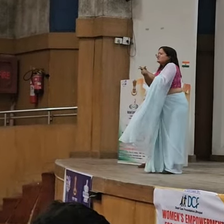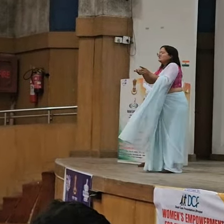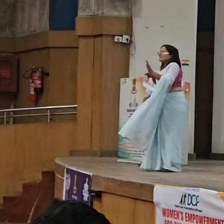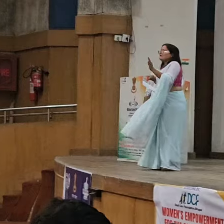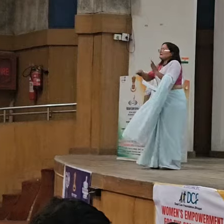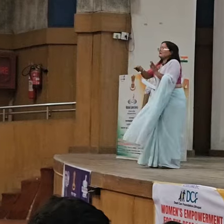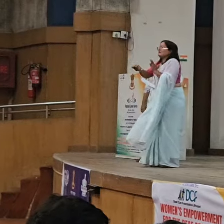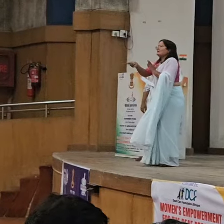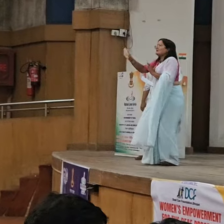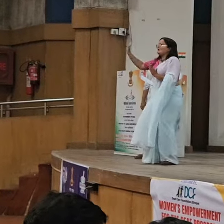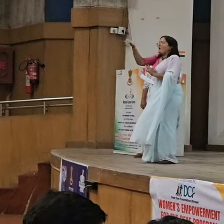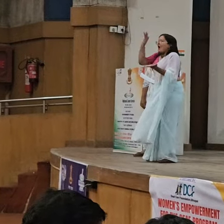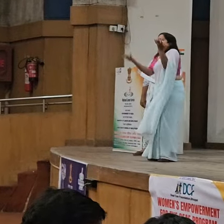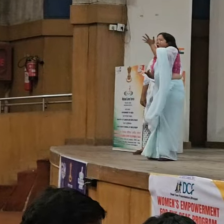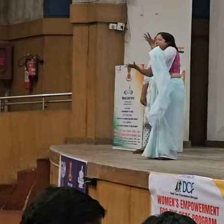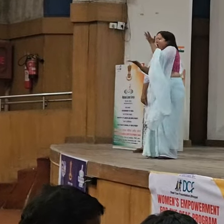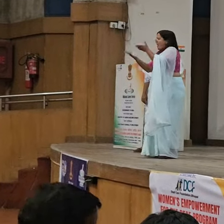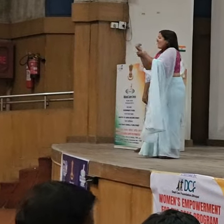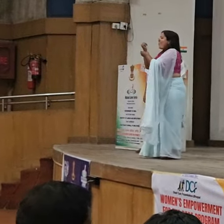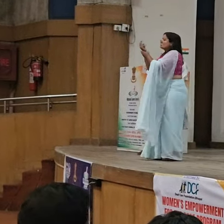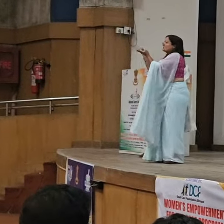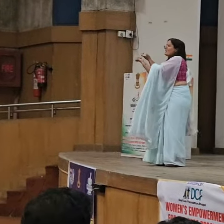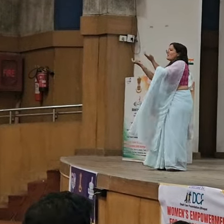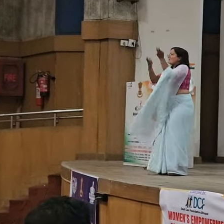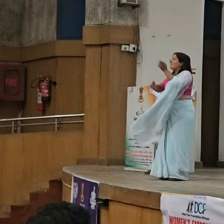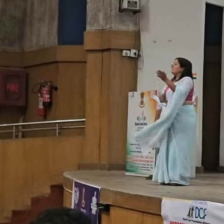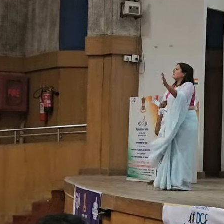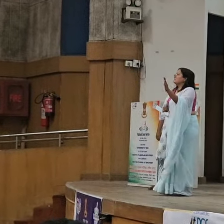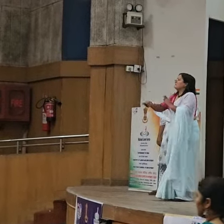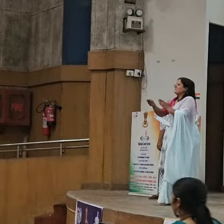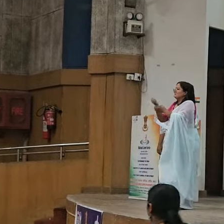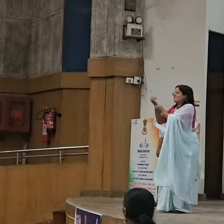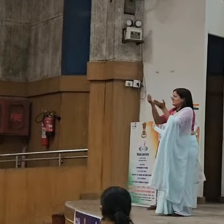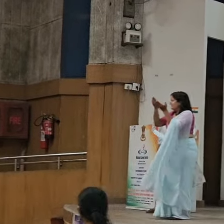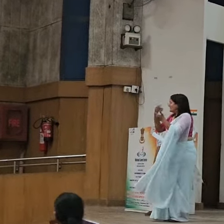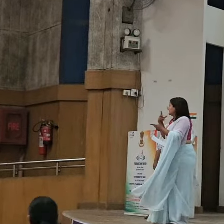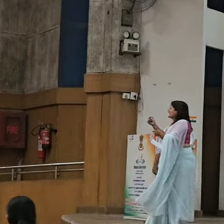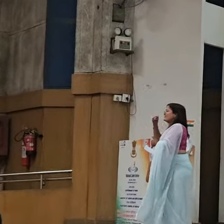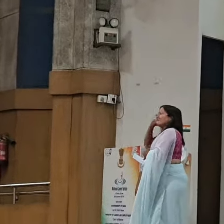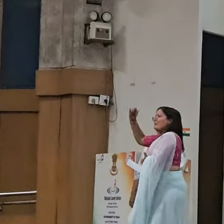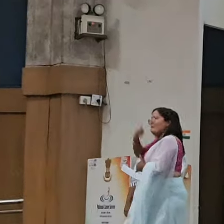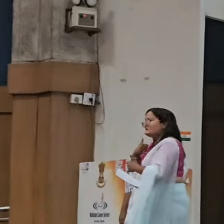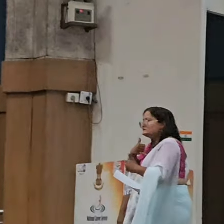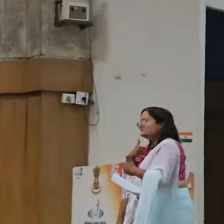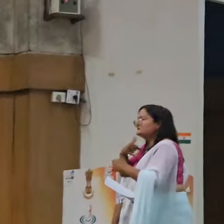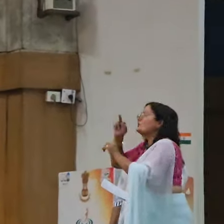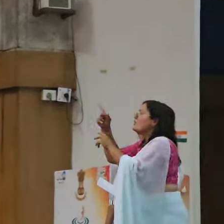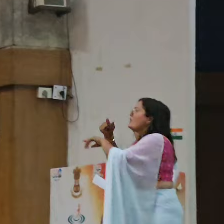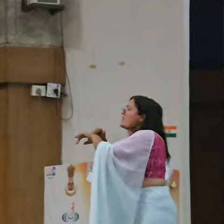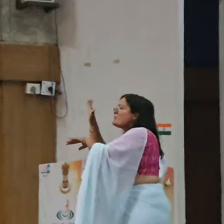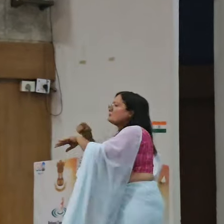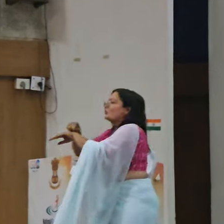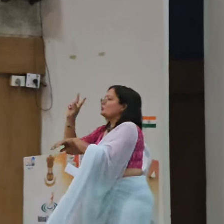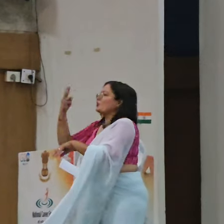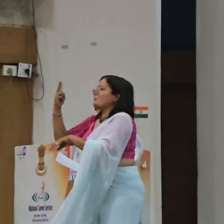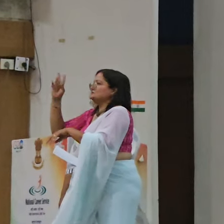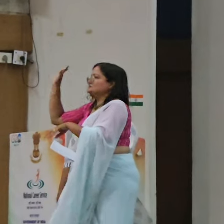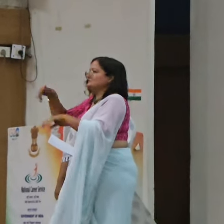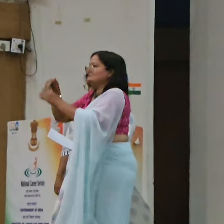ट्रांसजेंडर के बारे में अभी ये बता रहे कि ट्रांसजेंडर भी आने वाला थी, उनको थोड़ा सा प्रॉब्लम हो गया, उनकी फ्रेंड थी वो भी हॉस्पिटल में